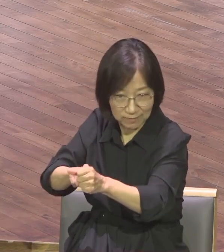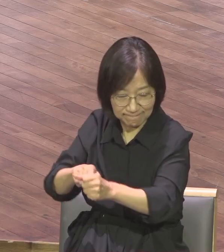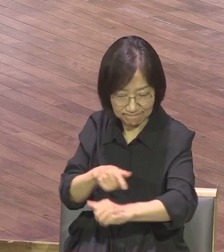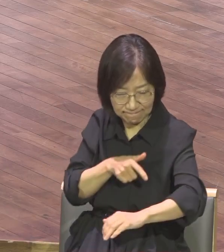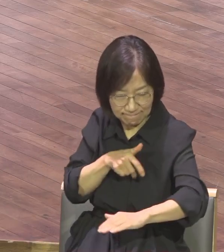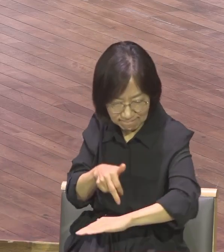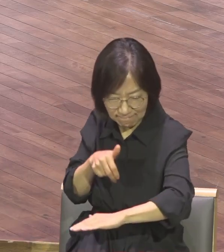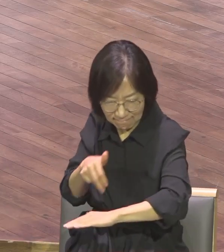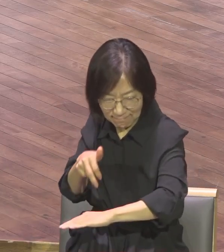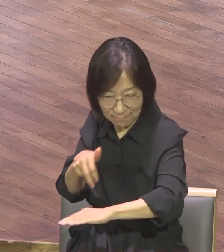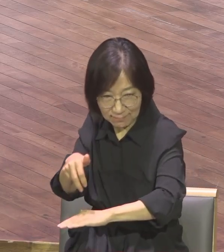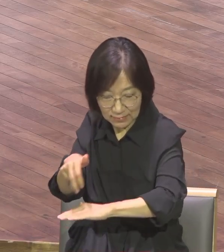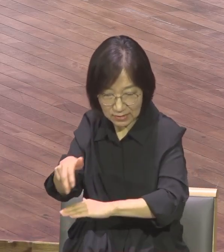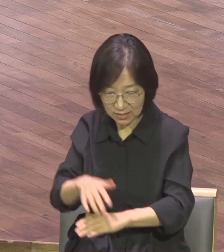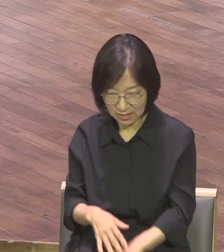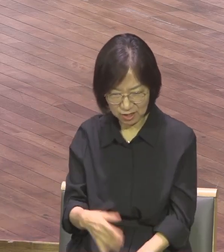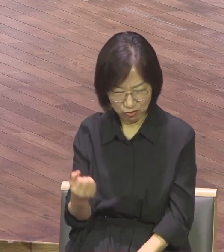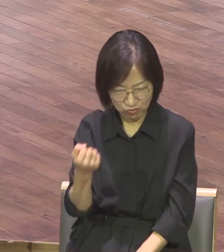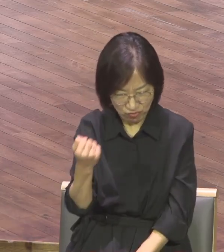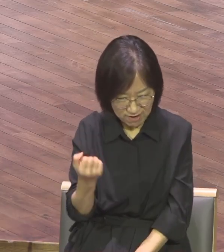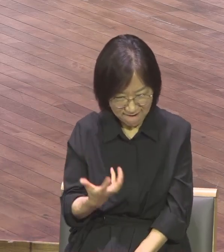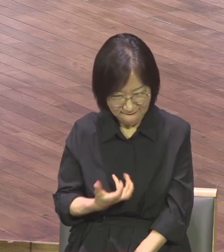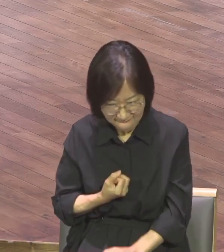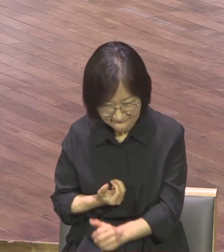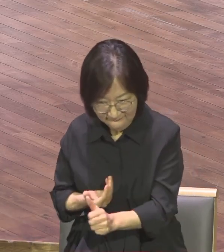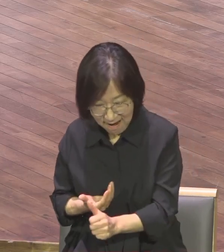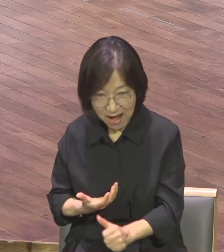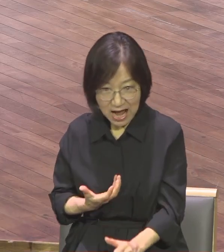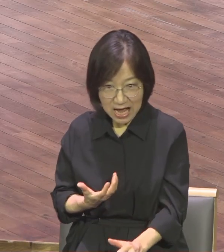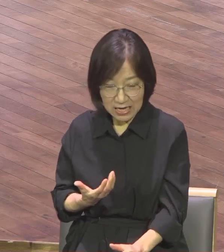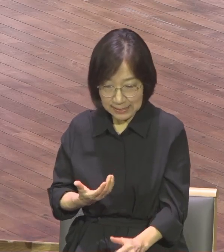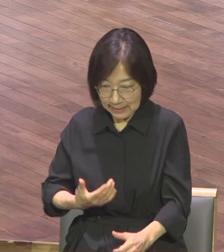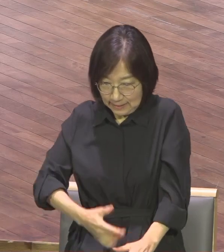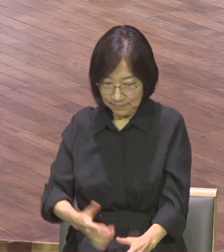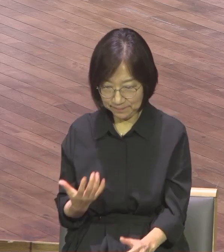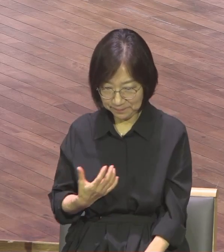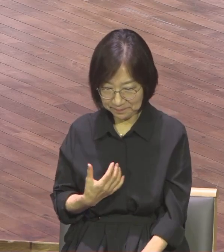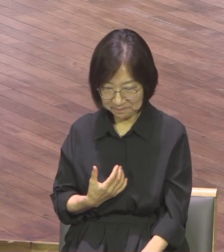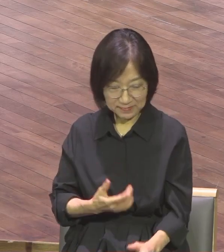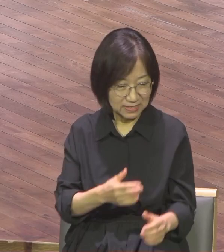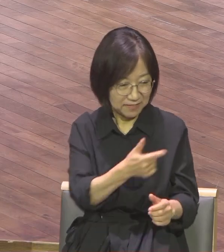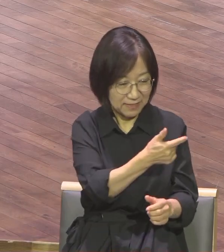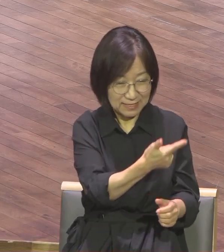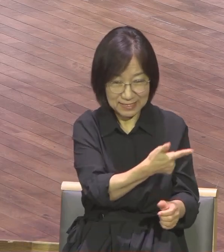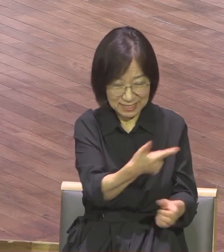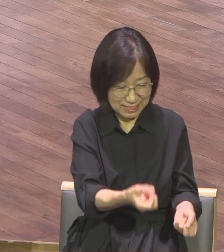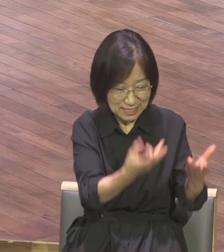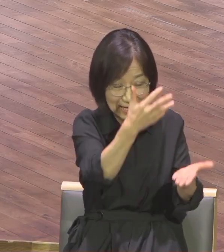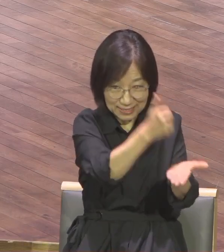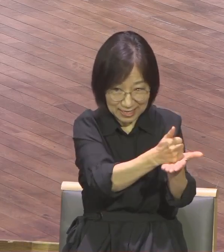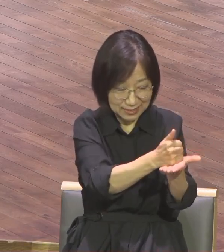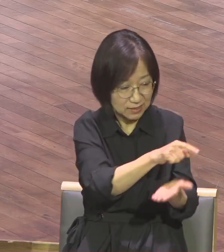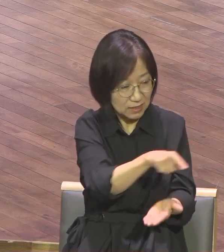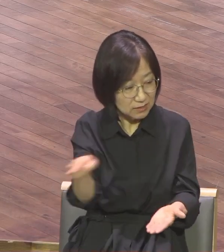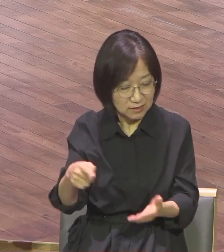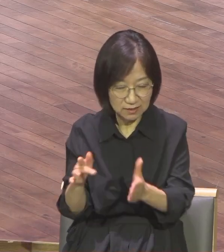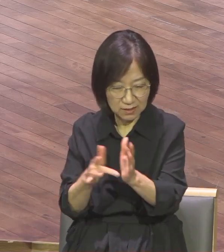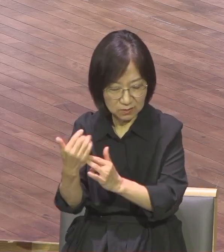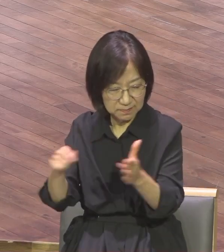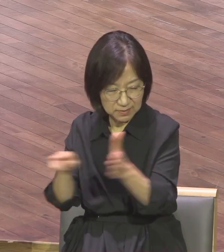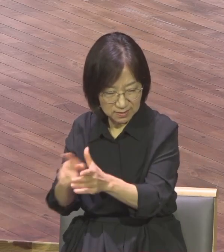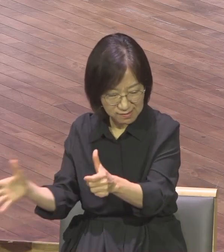말로 위협과 사기가 가득 찬 상태에서 대제사장으로부터 공문을 받아가지고